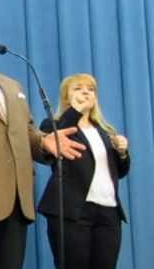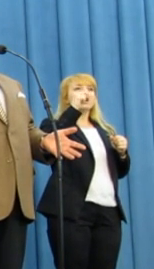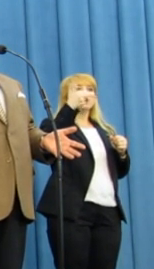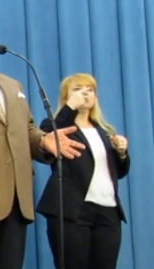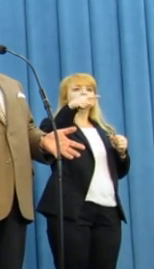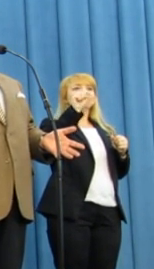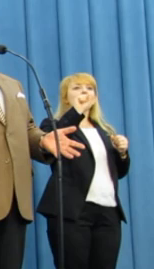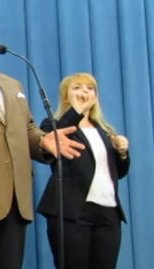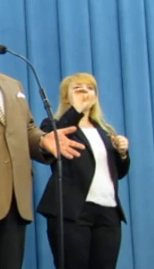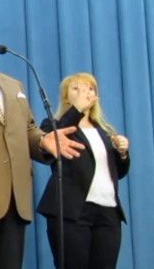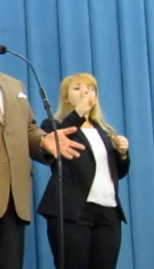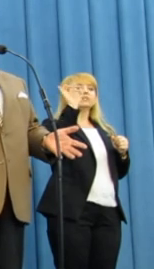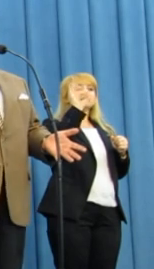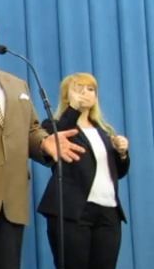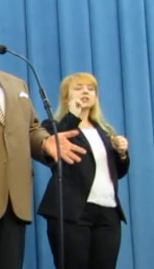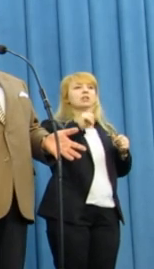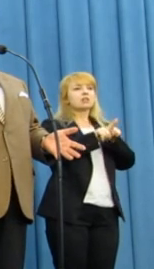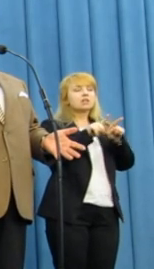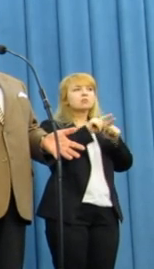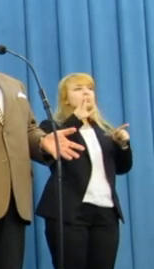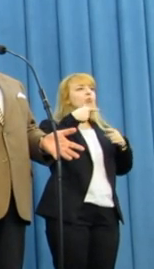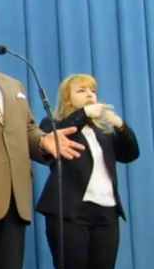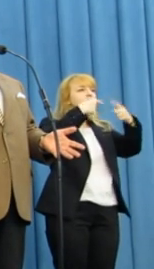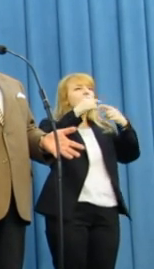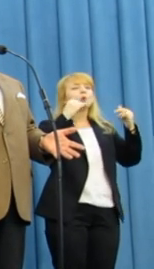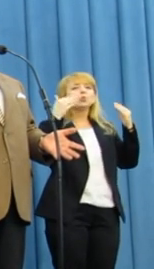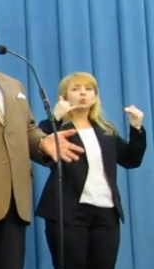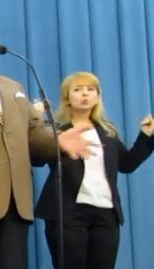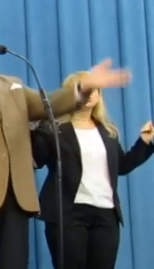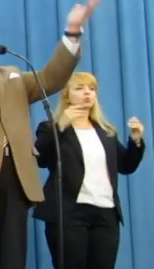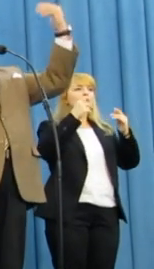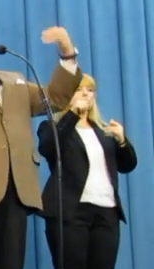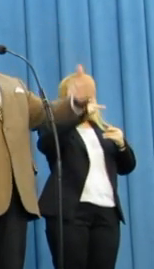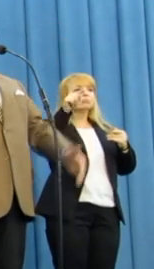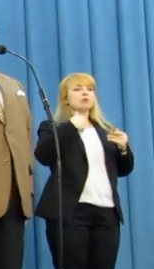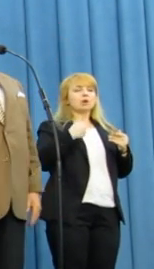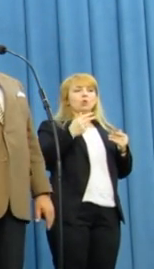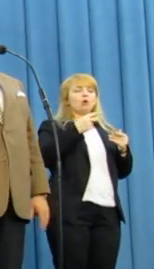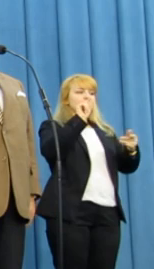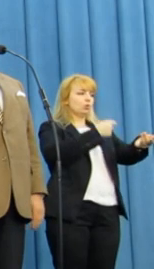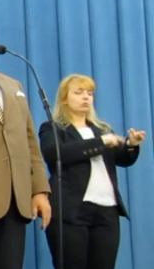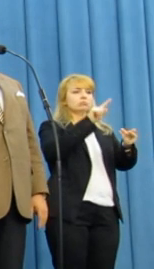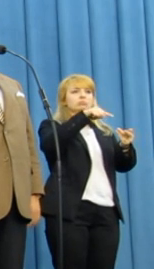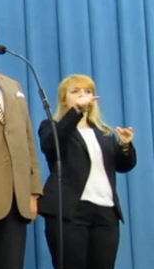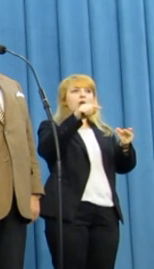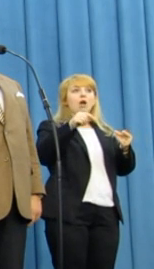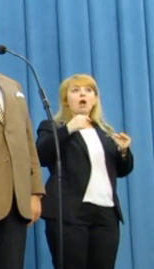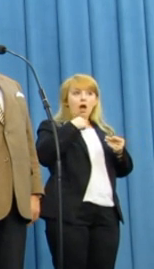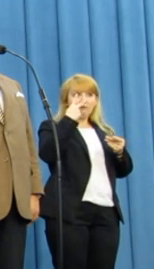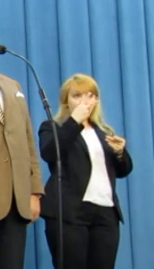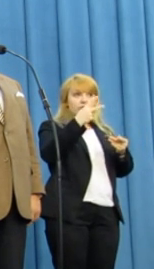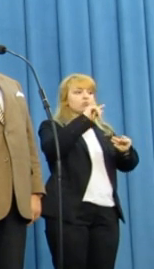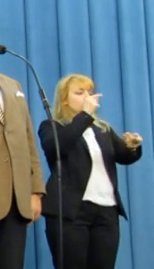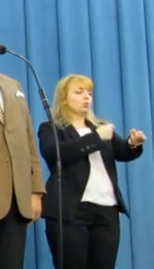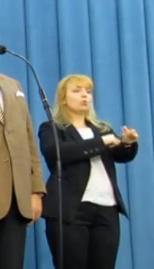oskarżał, czyli prowadził postępowanie też umorzone po 10 czy 7 latach, awansuje. Jest teraz w prokuraturze operacyjnej w